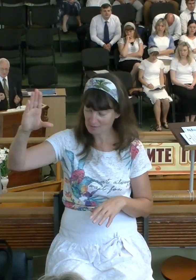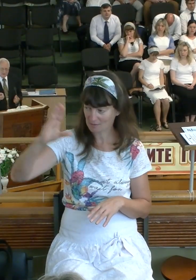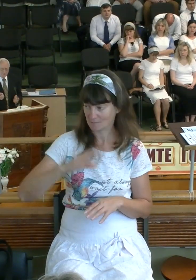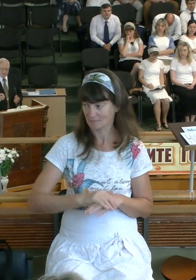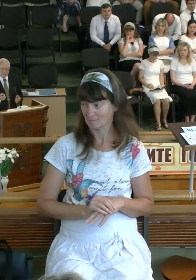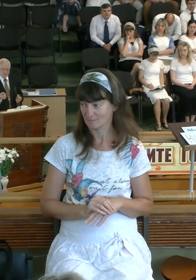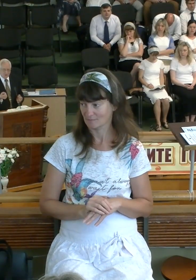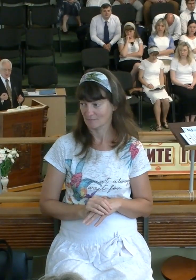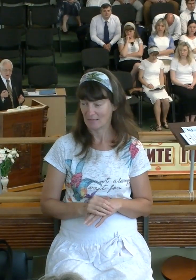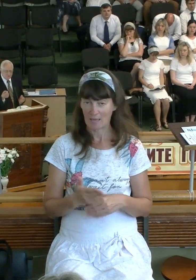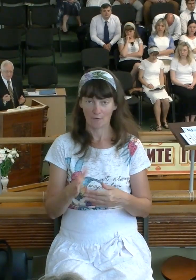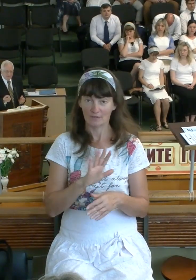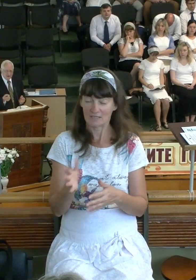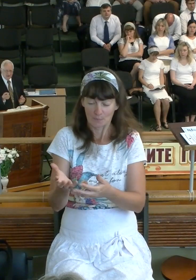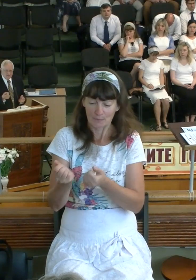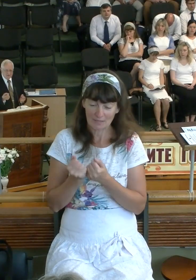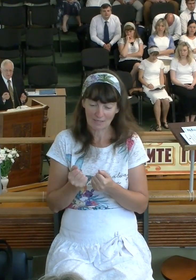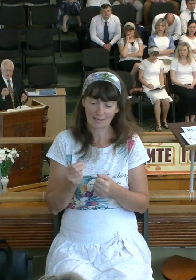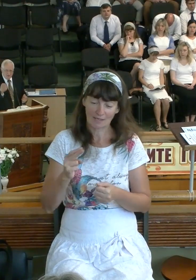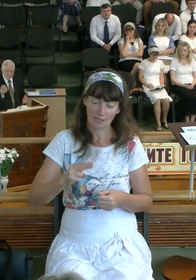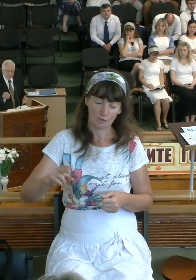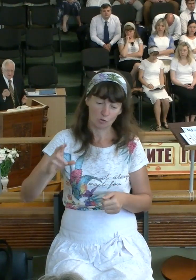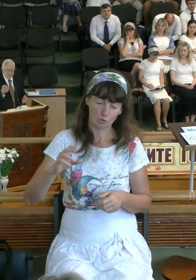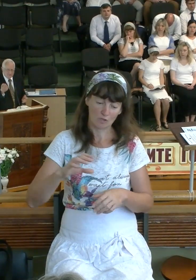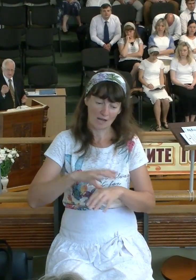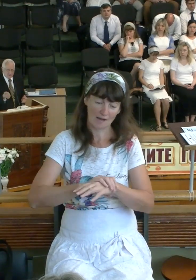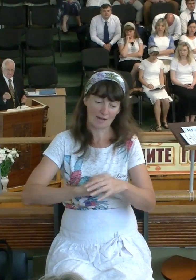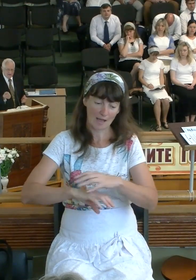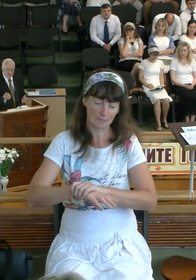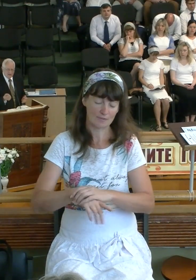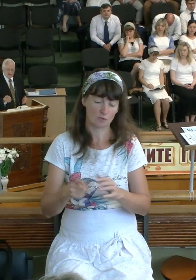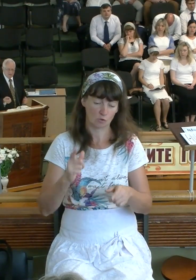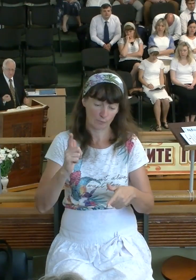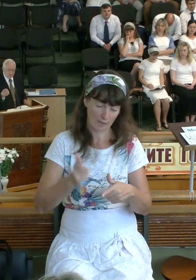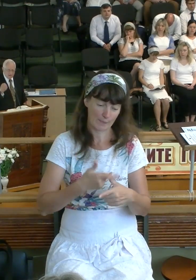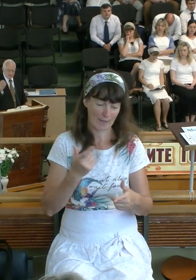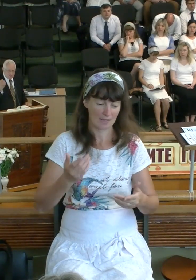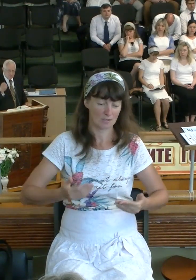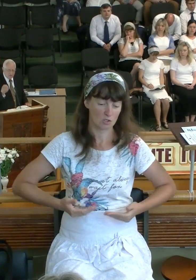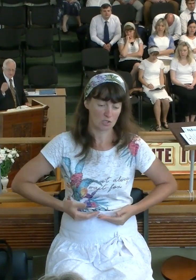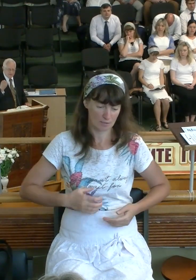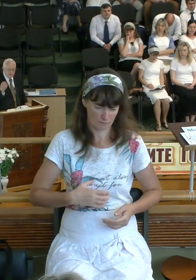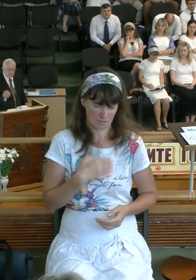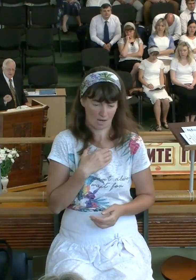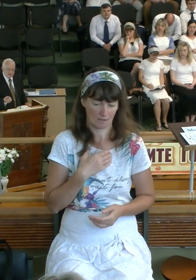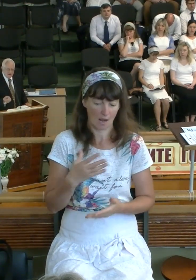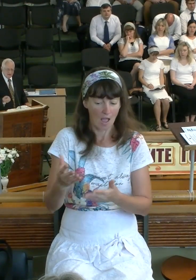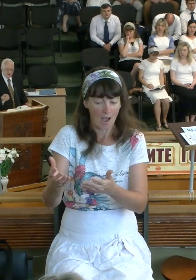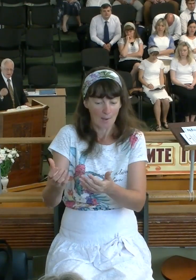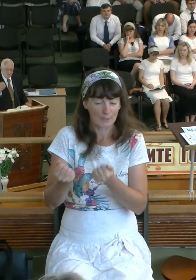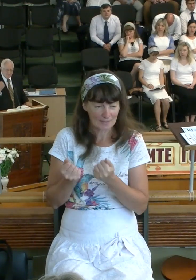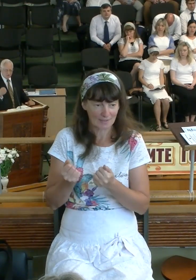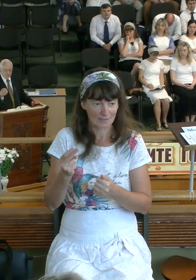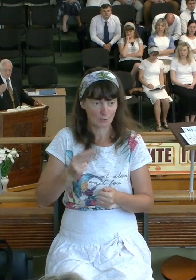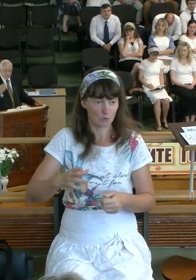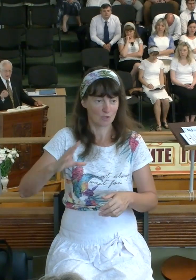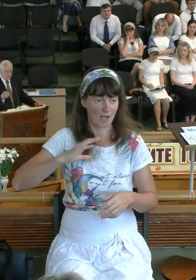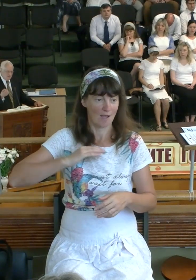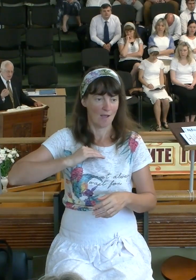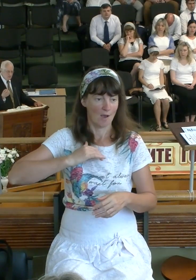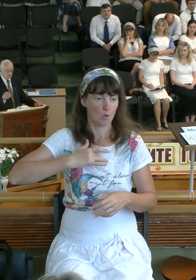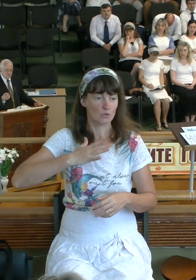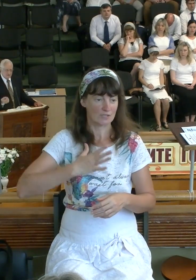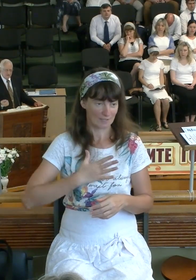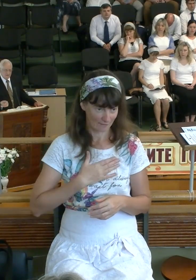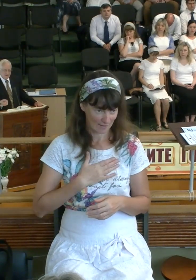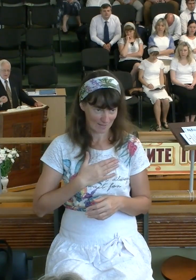Потому что мы не приняли духа рабства, чтобы опять жить в страхе. Мы приняли духа усыновления, которым